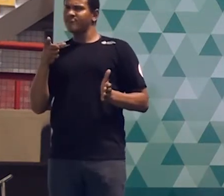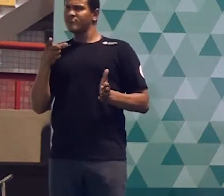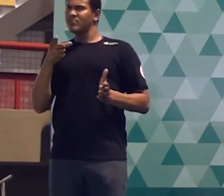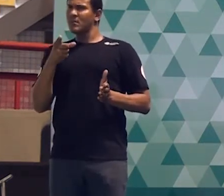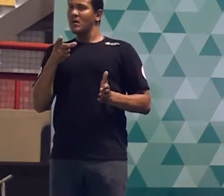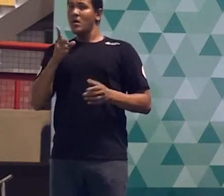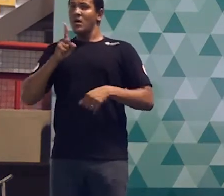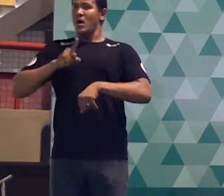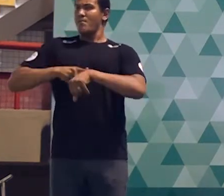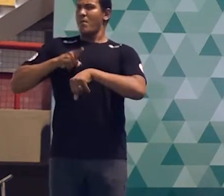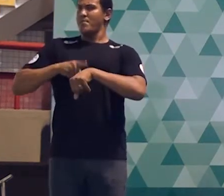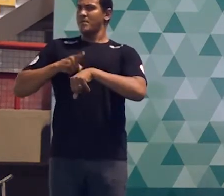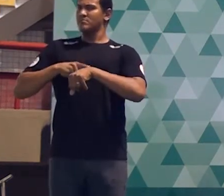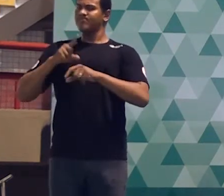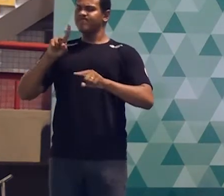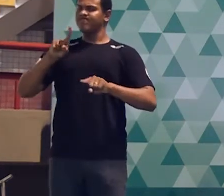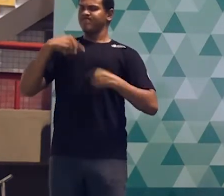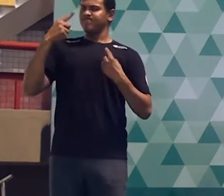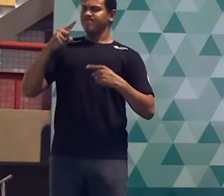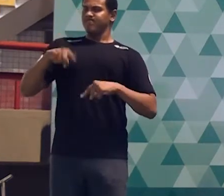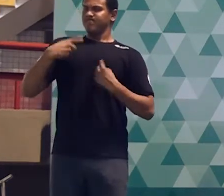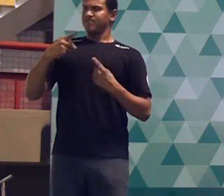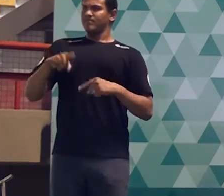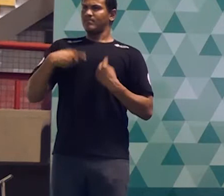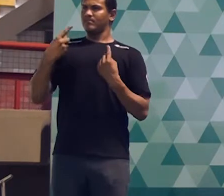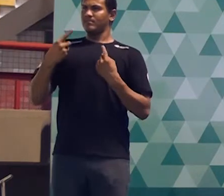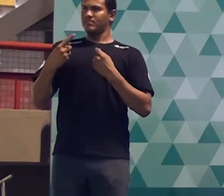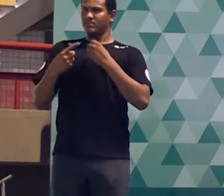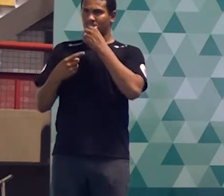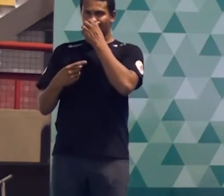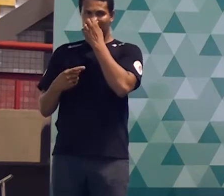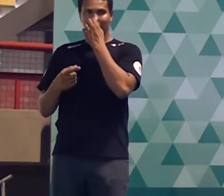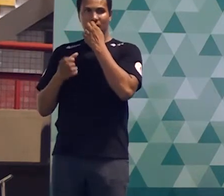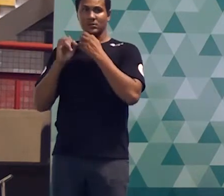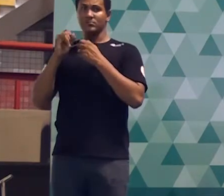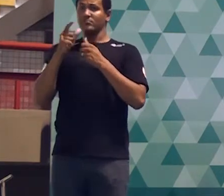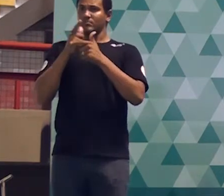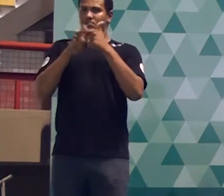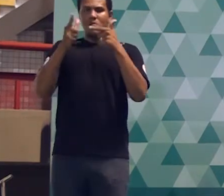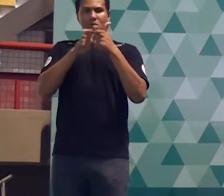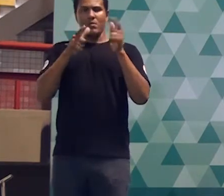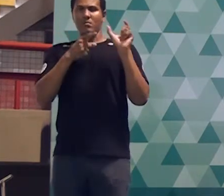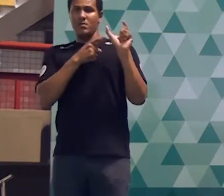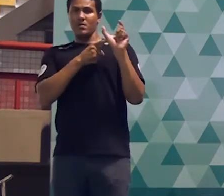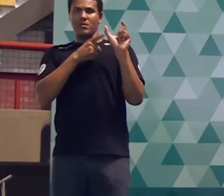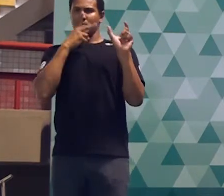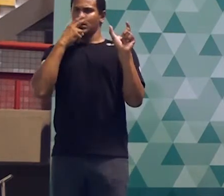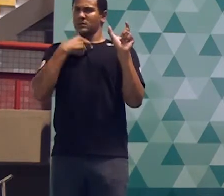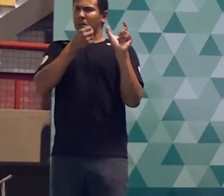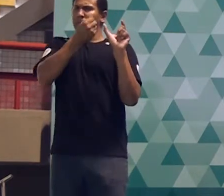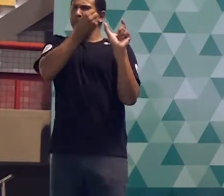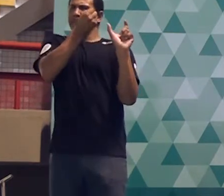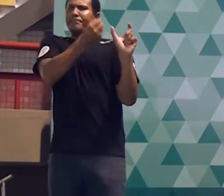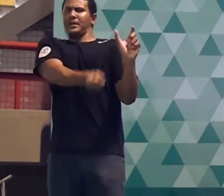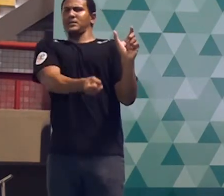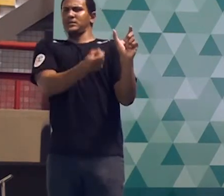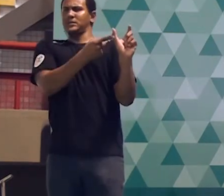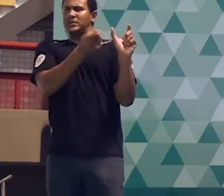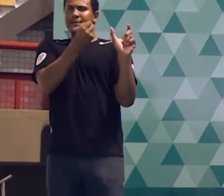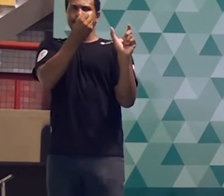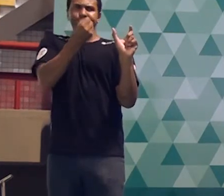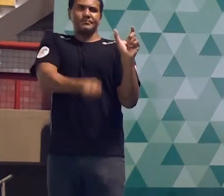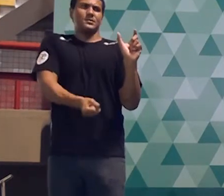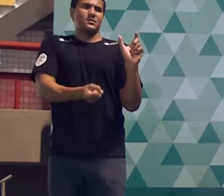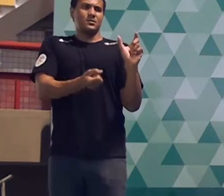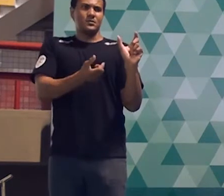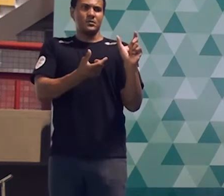momento desafiante. Quando eu falo de problema, dá a ideia de uma coisa carregada, pesada.